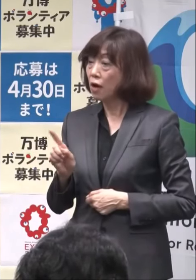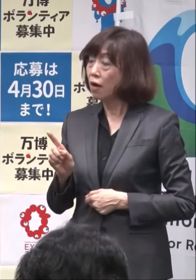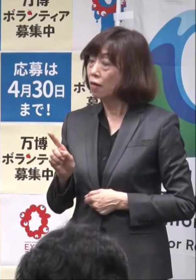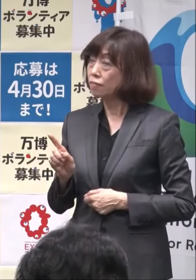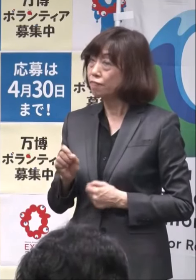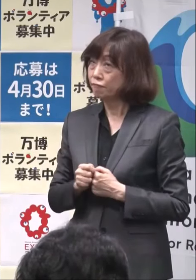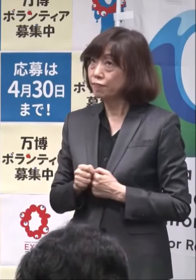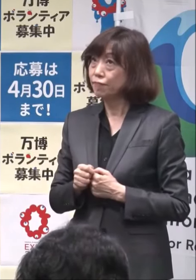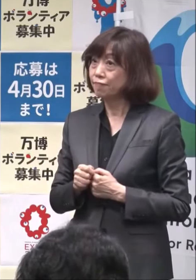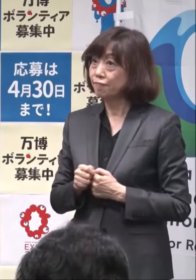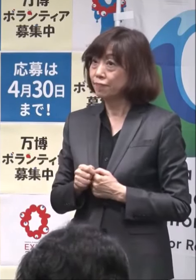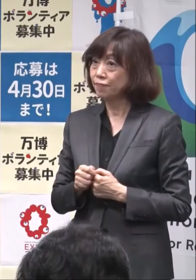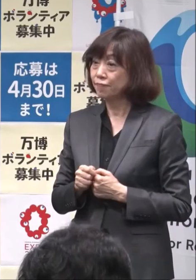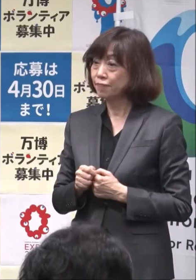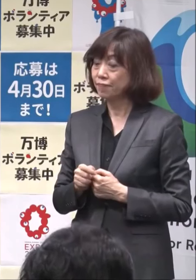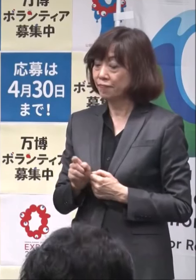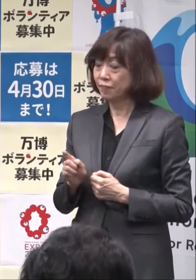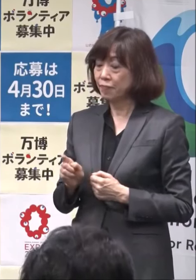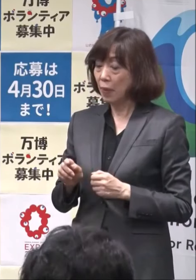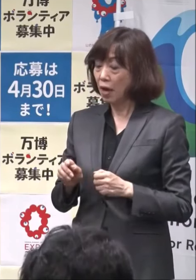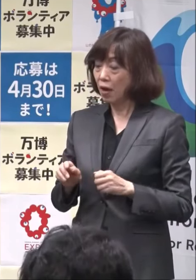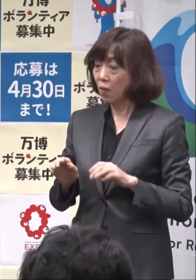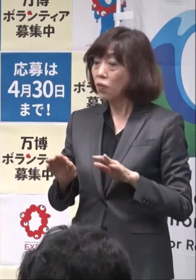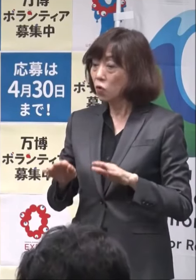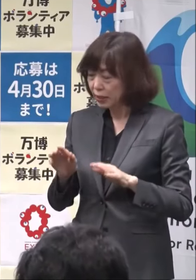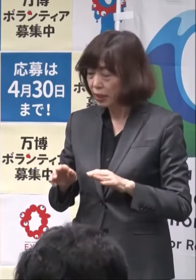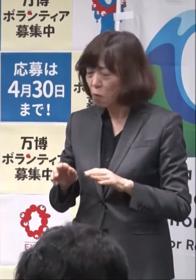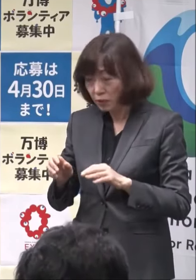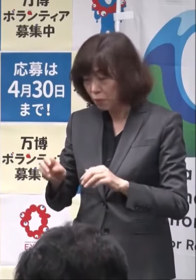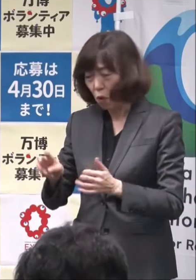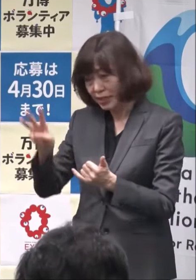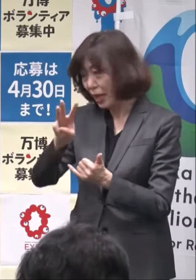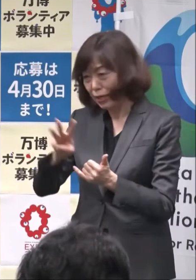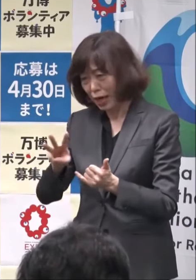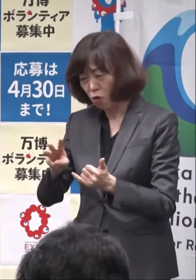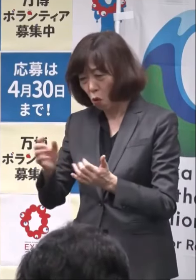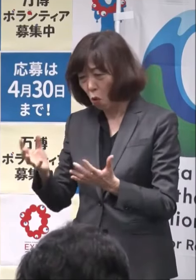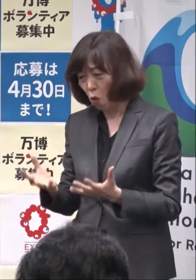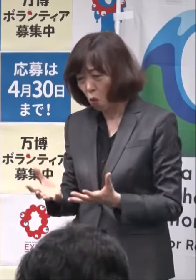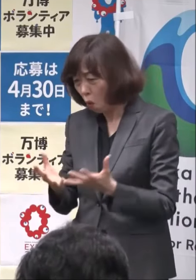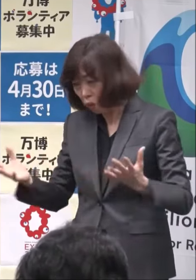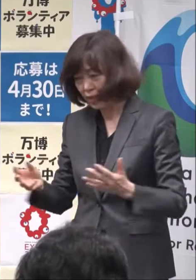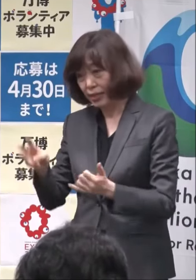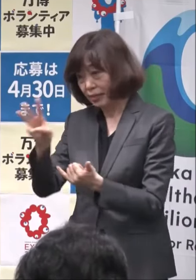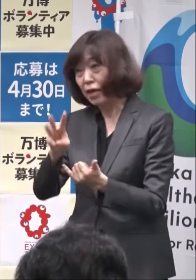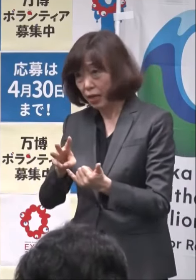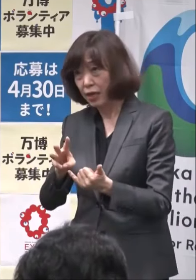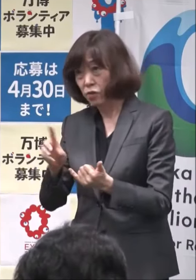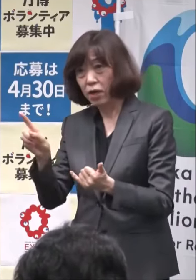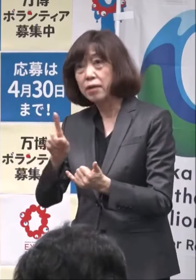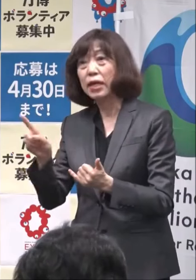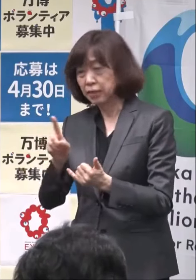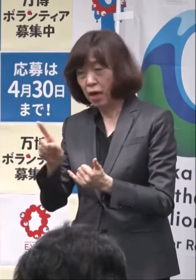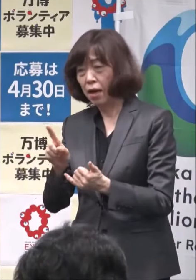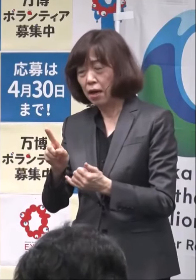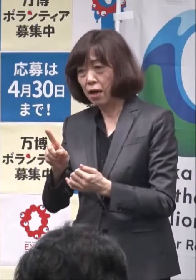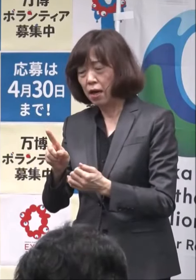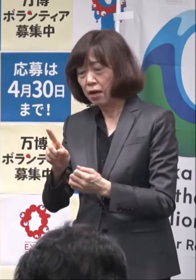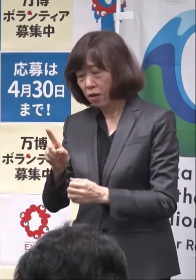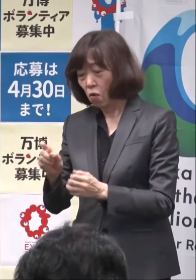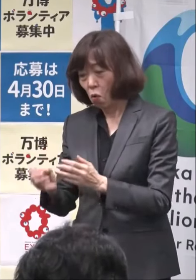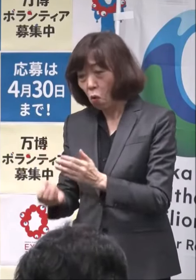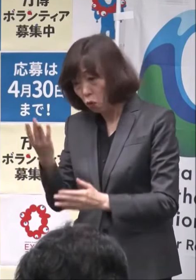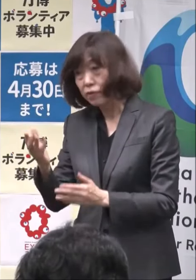なので、本当超災害時だとか超有事がなった時に、知事の権限は